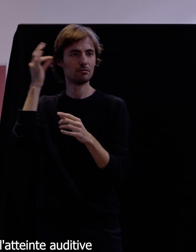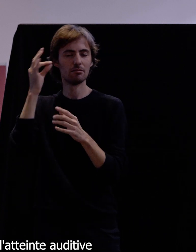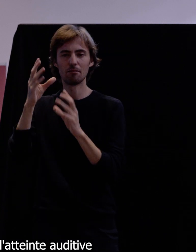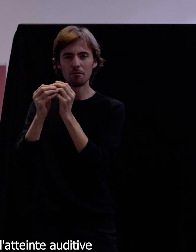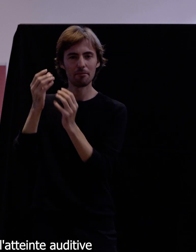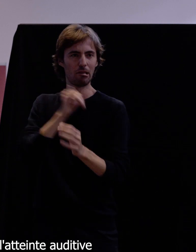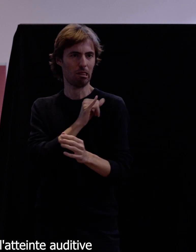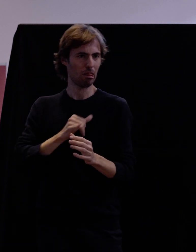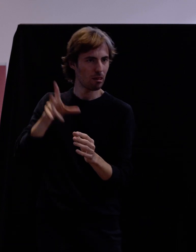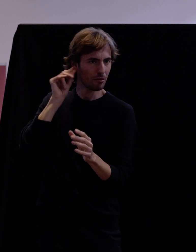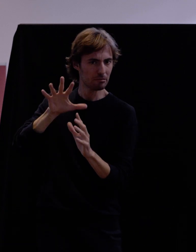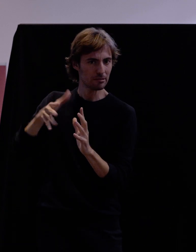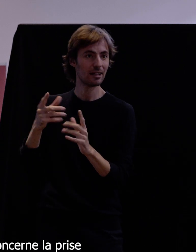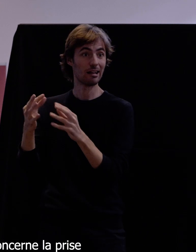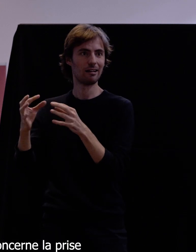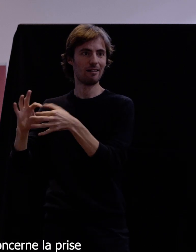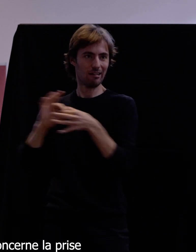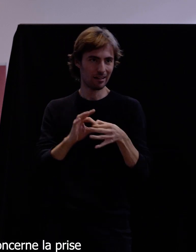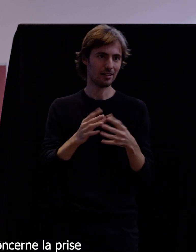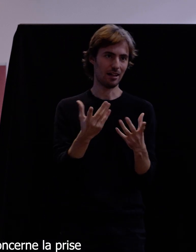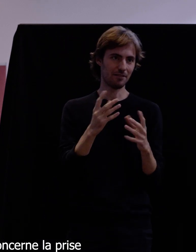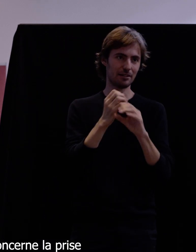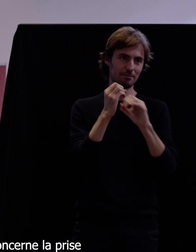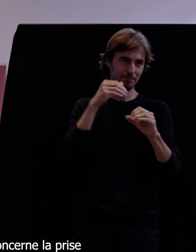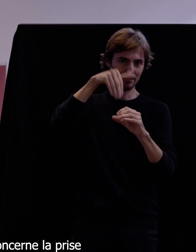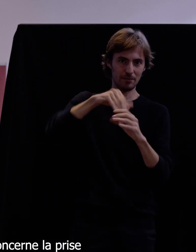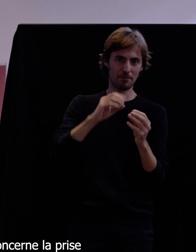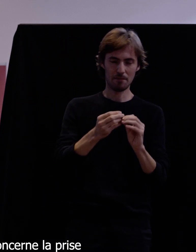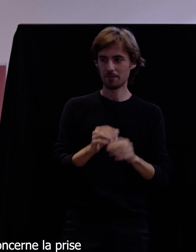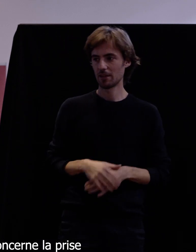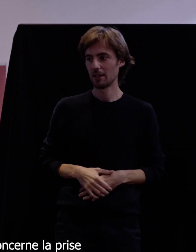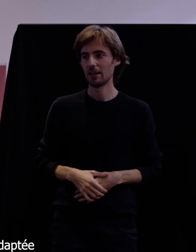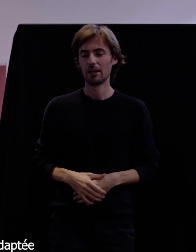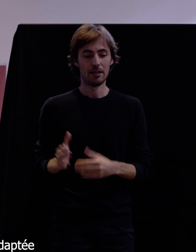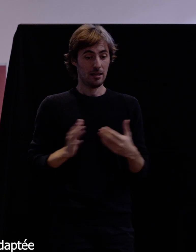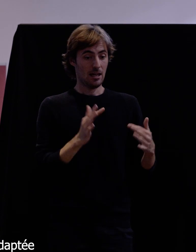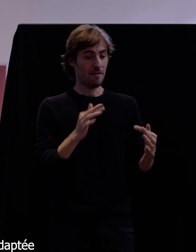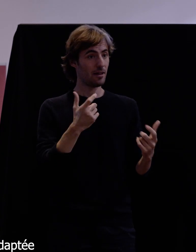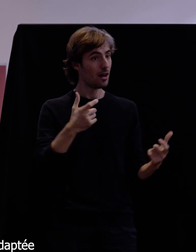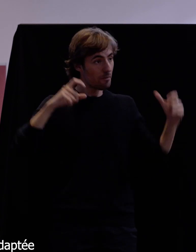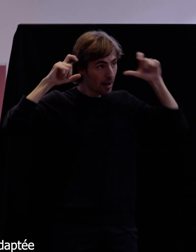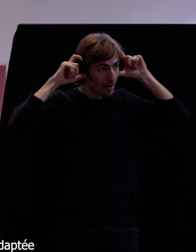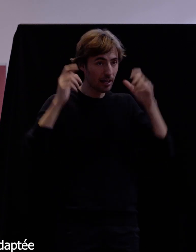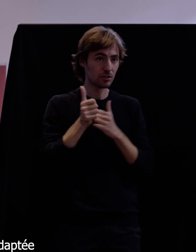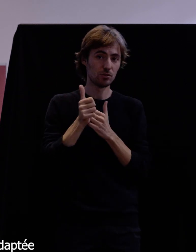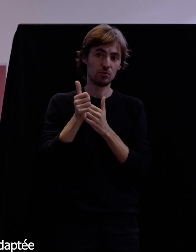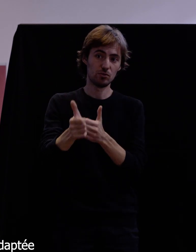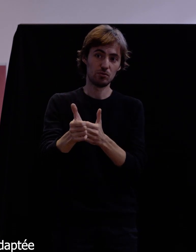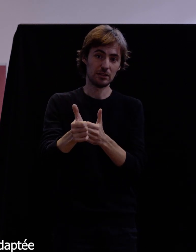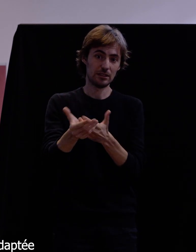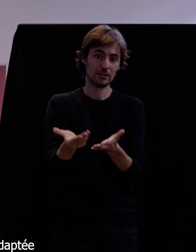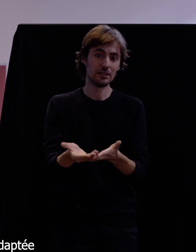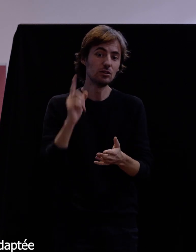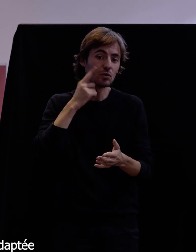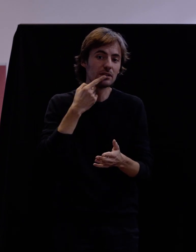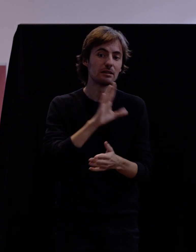diamètre du conduit auditif interne. Alors, en ce qui concerne la prise en charge de l'appareillage, évidemment, elle est adaptée en fonction du type